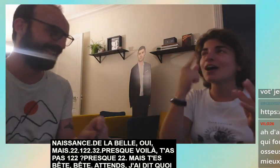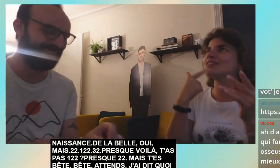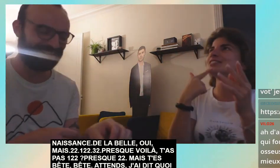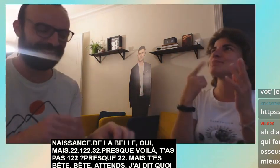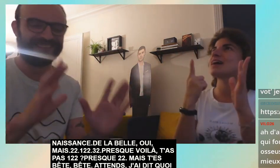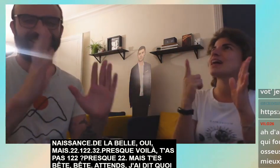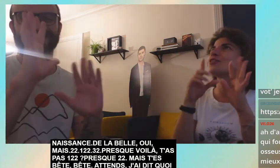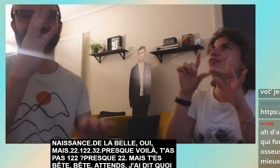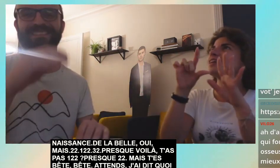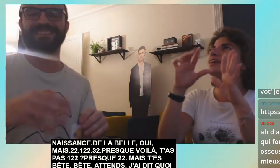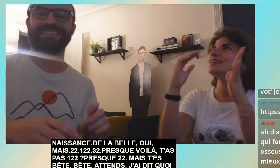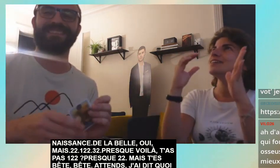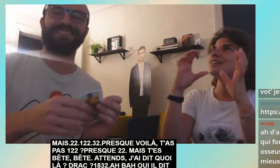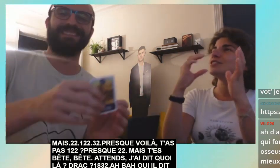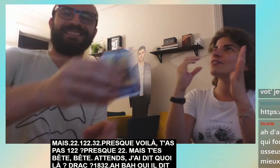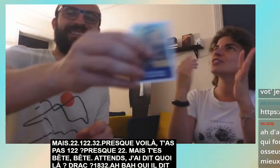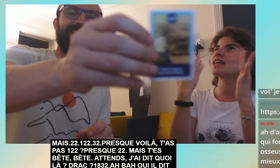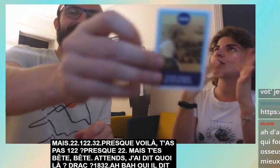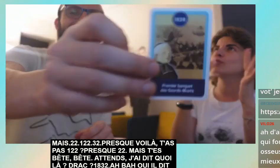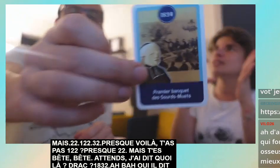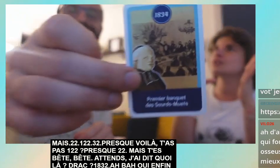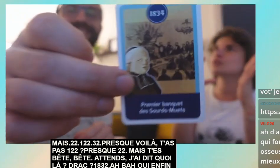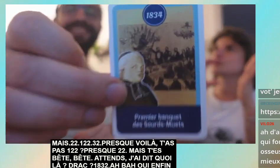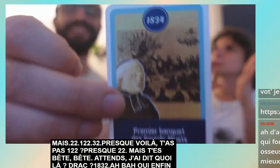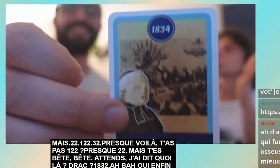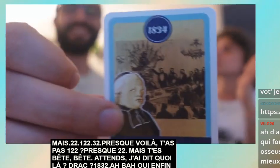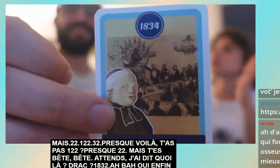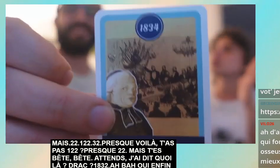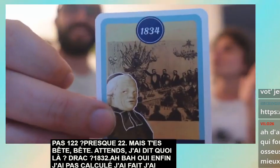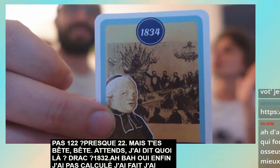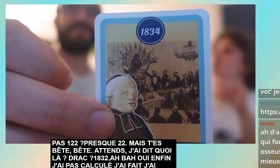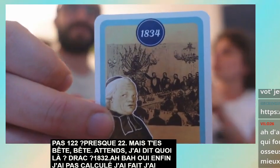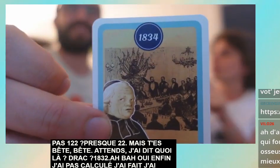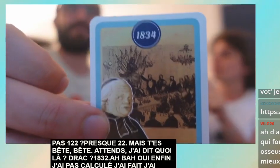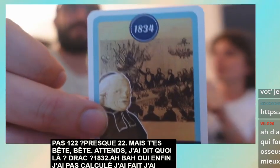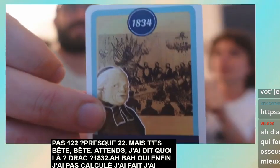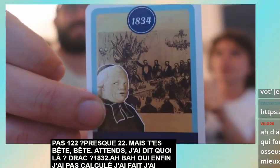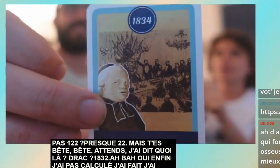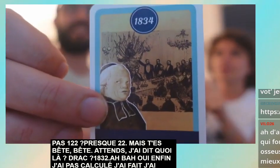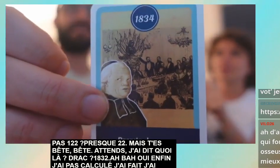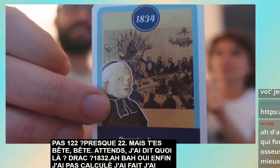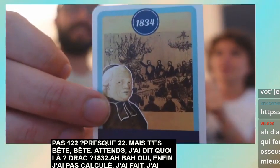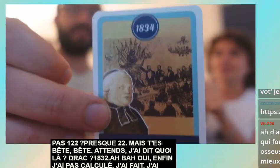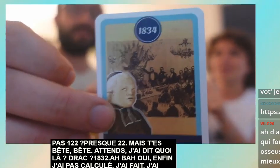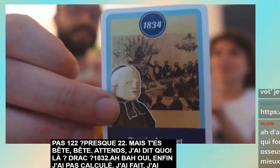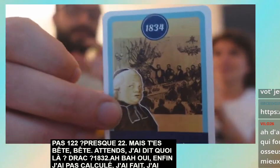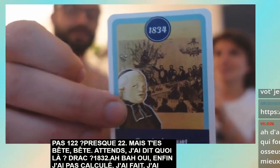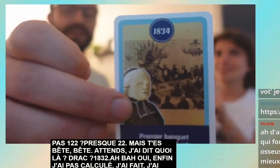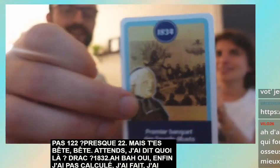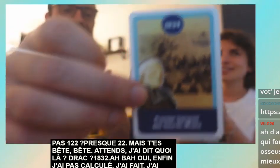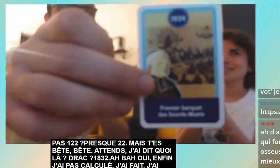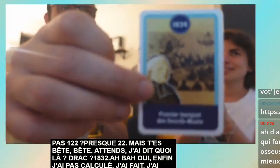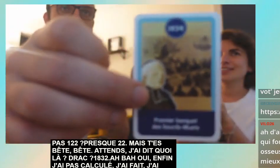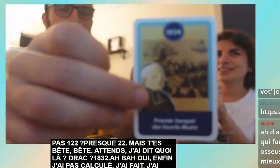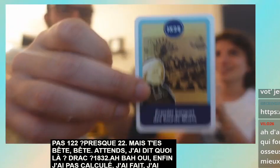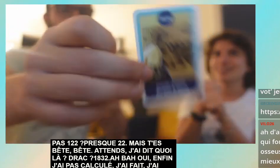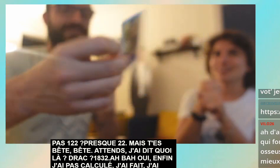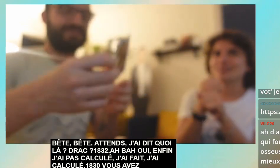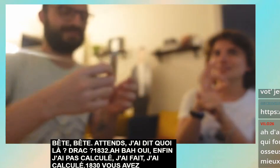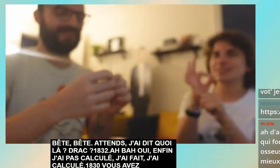fait, j'ai pas calculé. En fait, j'ai calculé Voilà. 120 ans. 1830. Et vous avez d'ailleurs, voilà, on voit l'abbé de l'épée. Voilà.